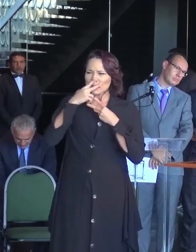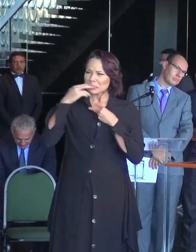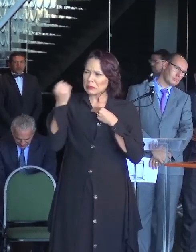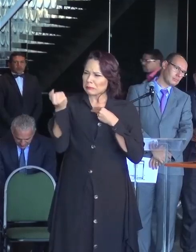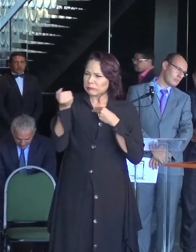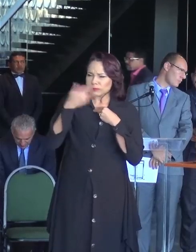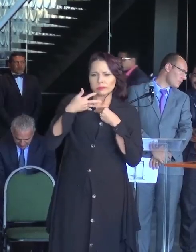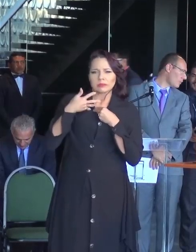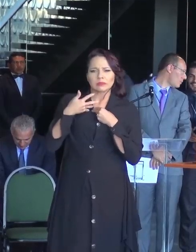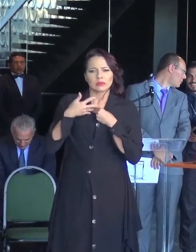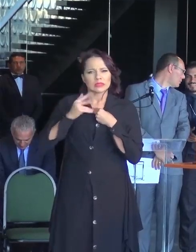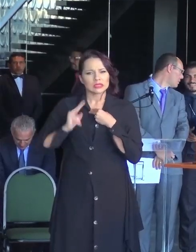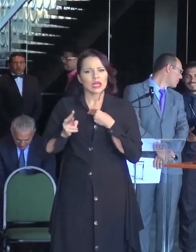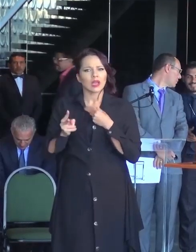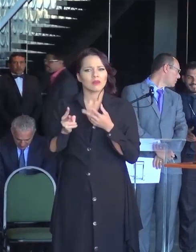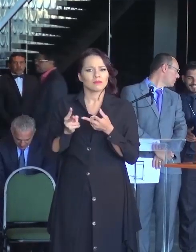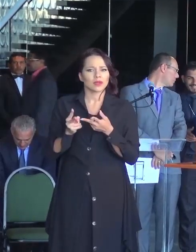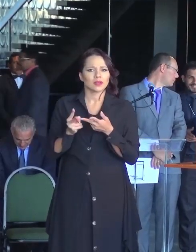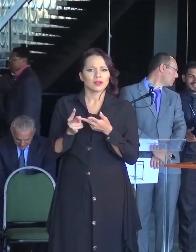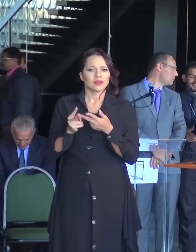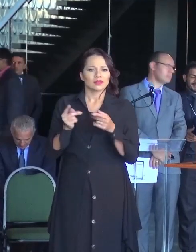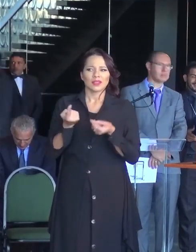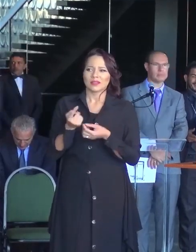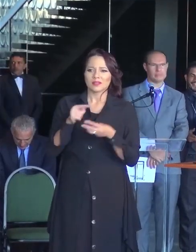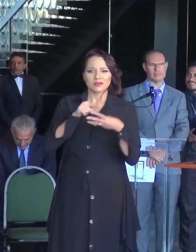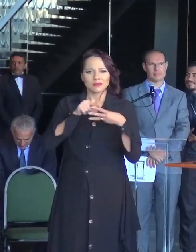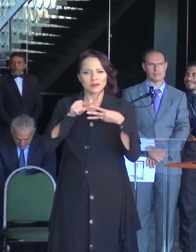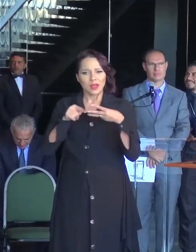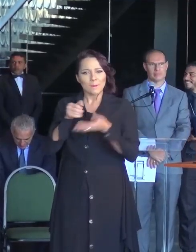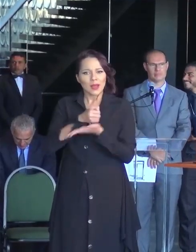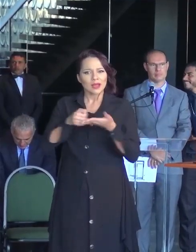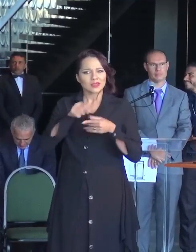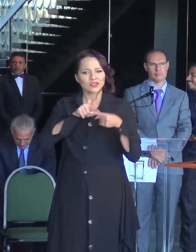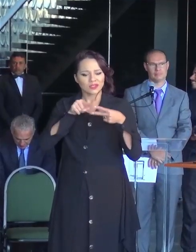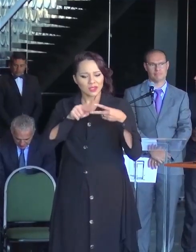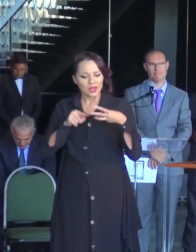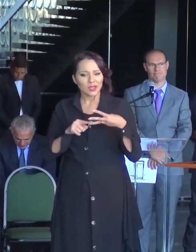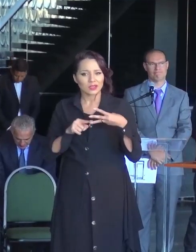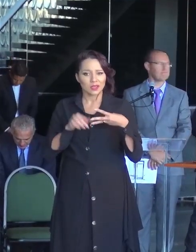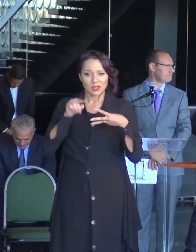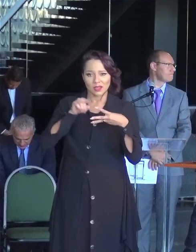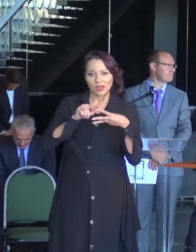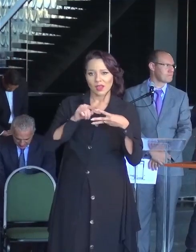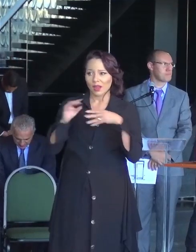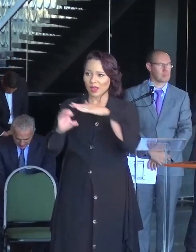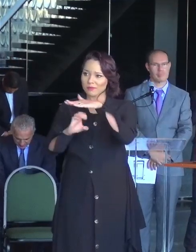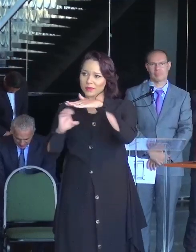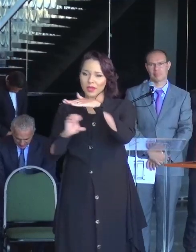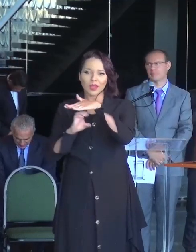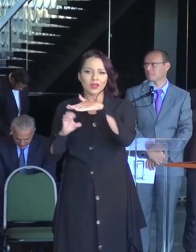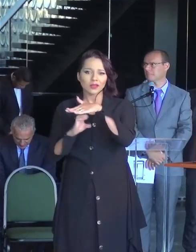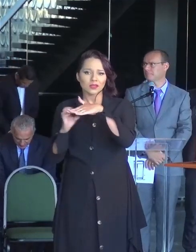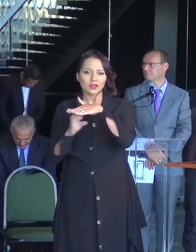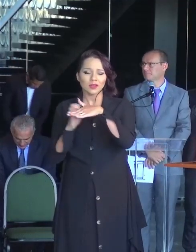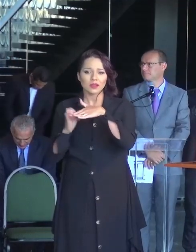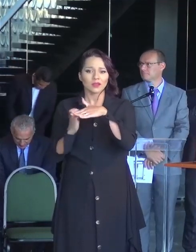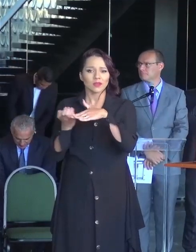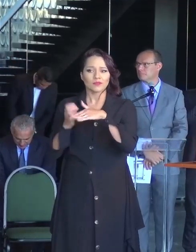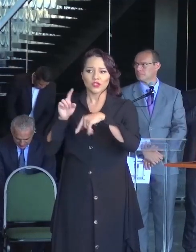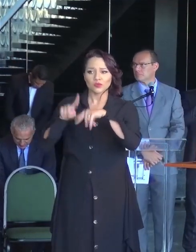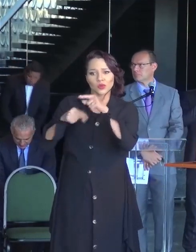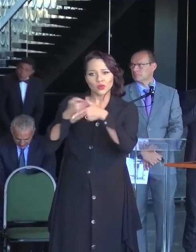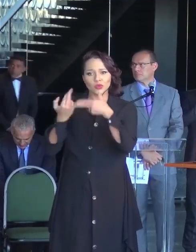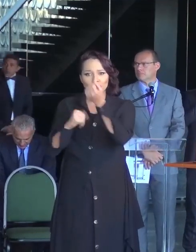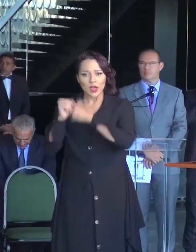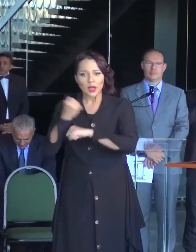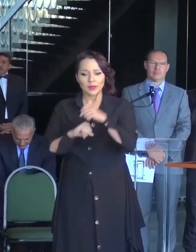abusiva. Naquela triangulação, o fornecedor do produto ou serviço, do próprio produto ou